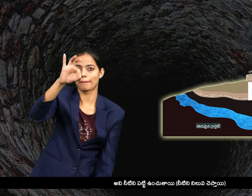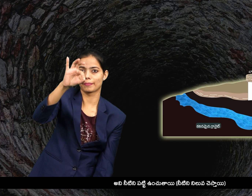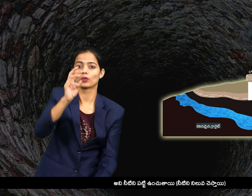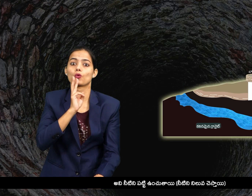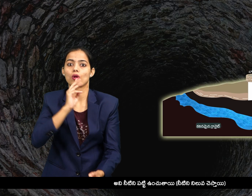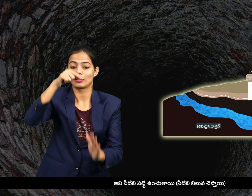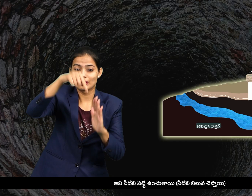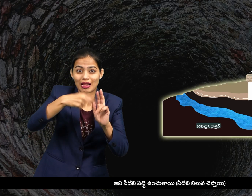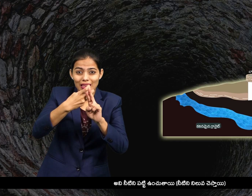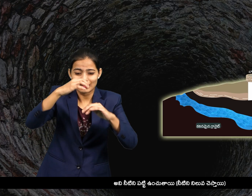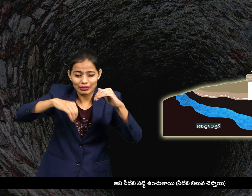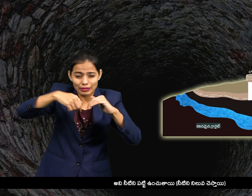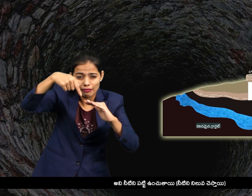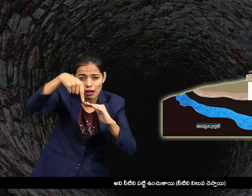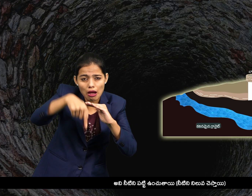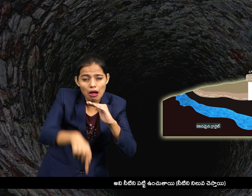ఉంచుతాయి.